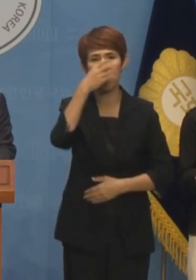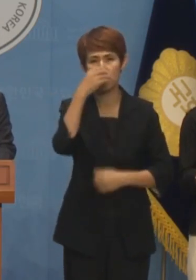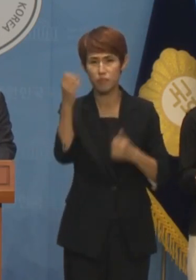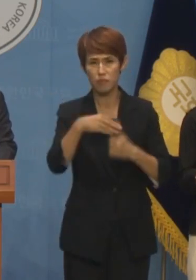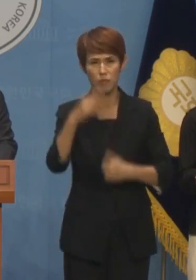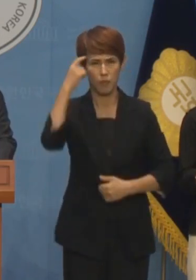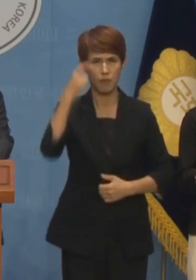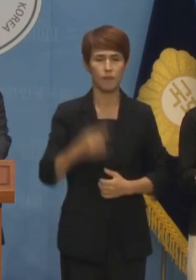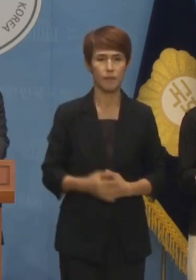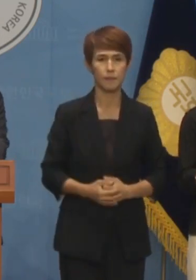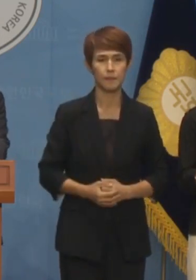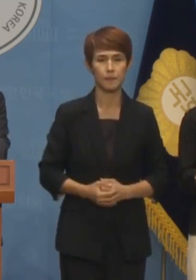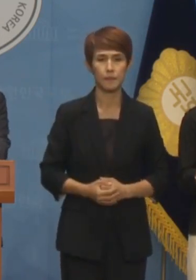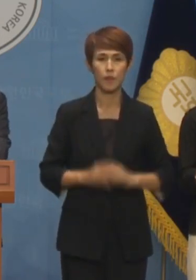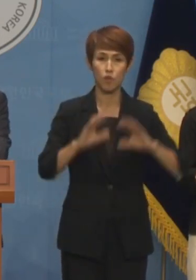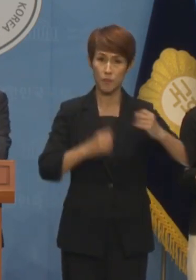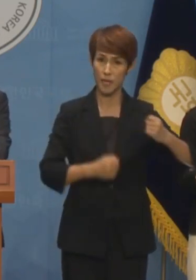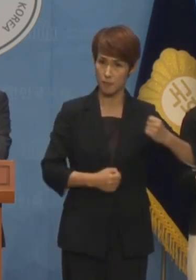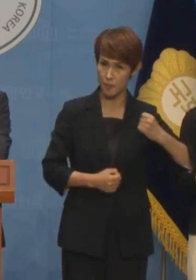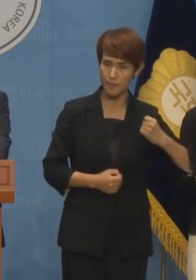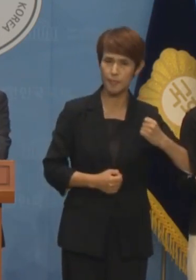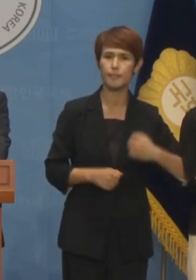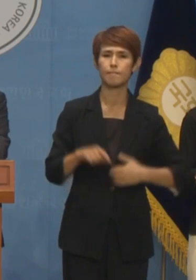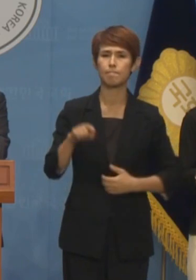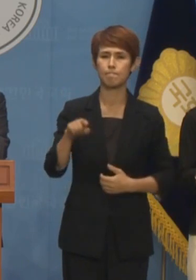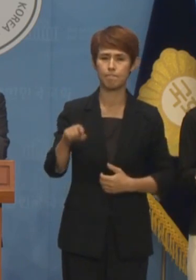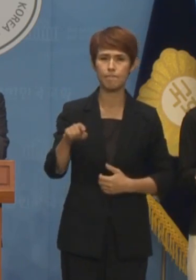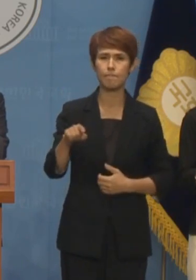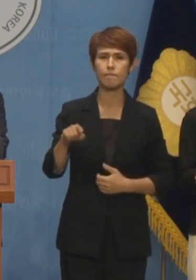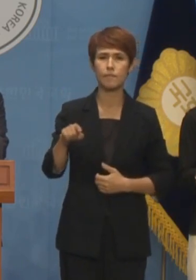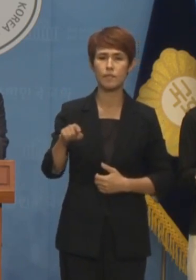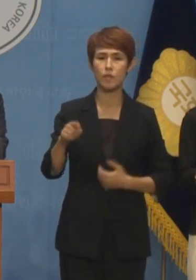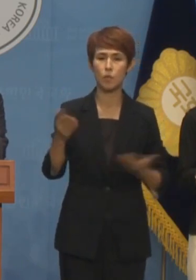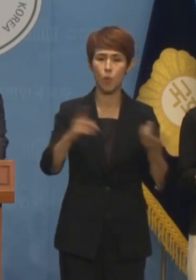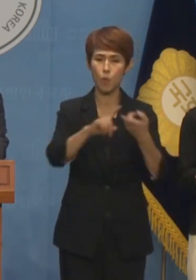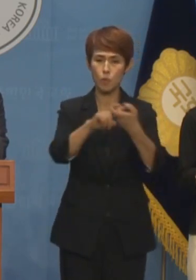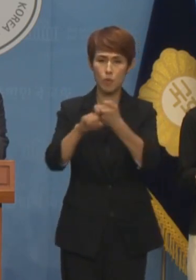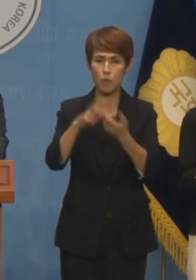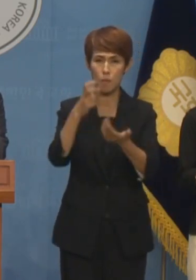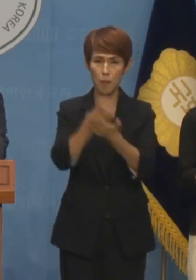아닙니까? 국민의힘은 산업 현장의 근간을 허물어뜨릴 노조법